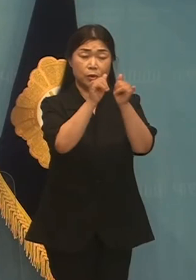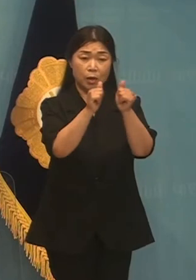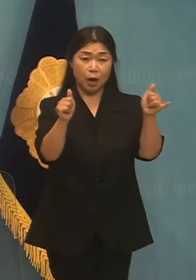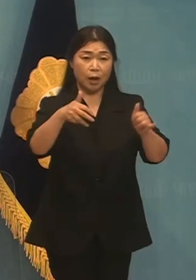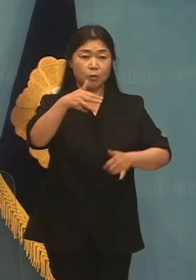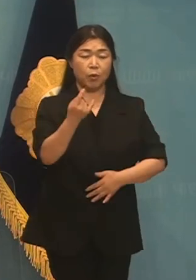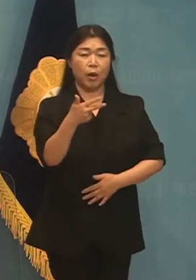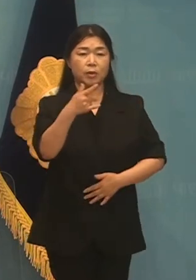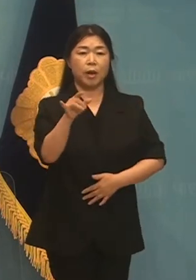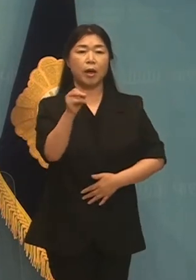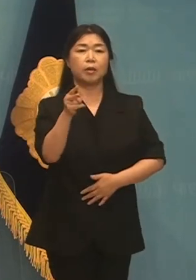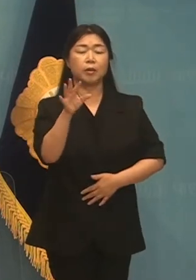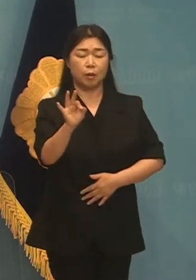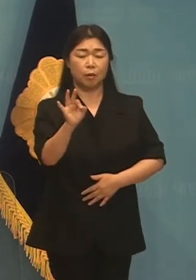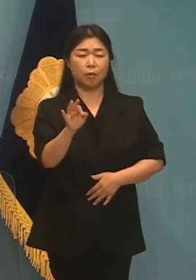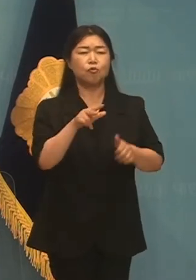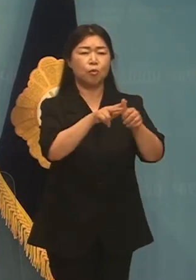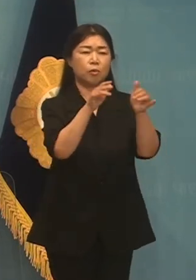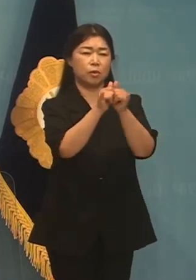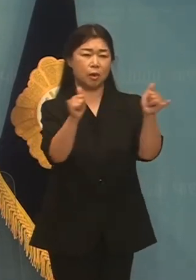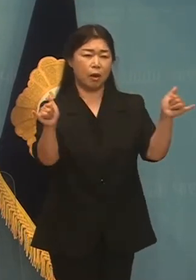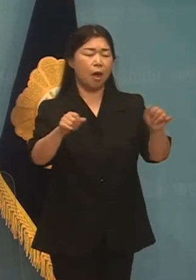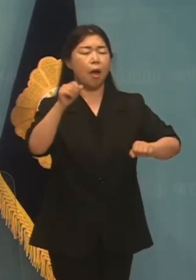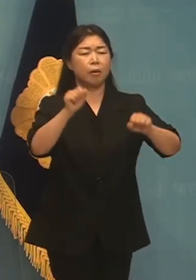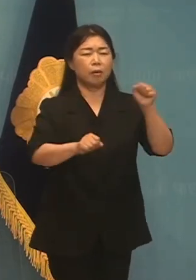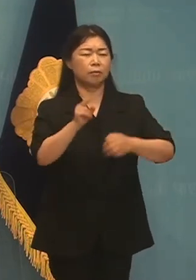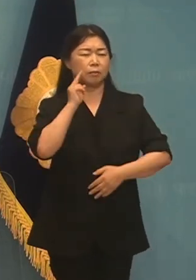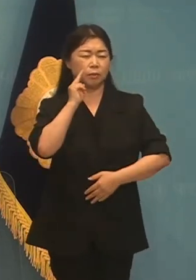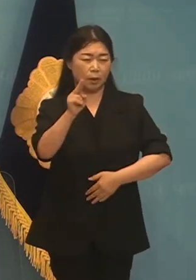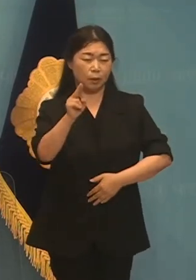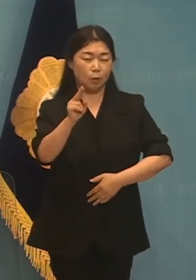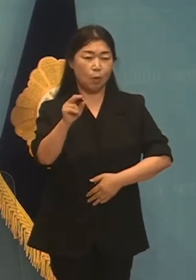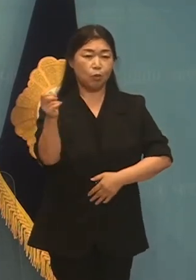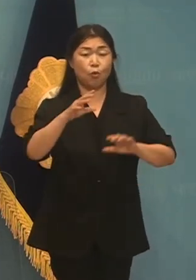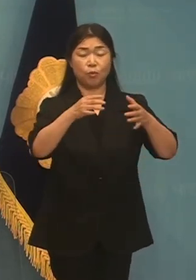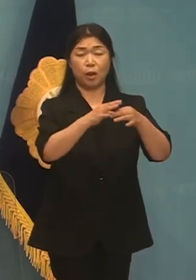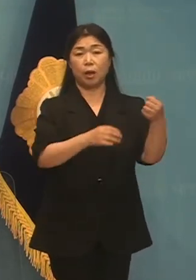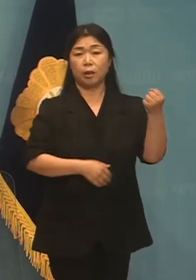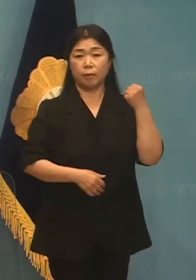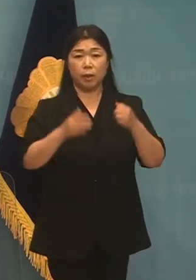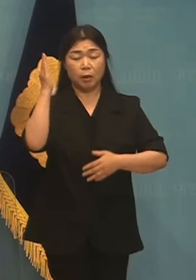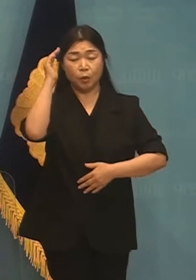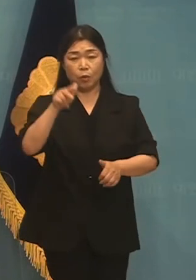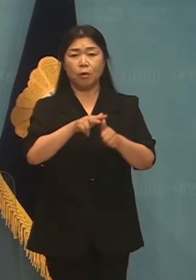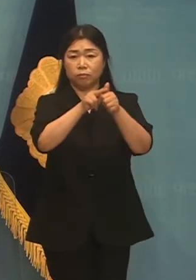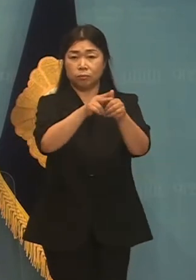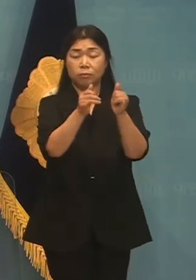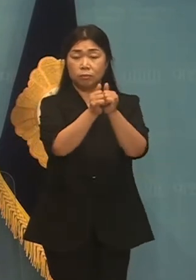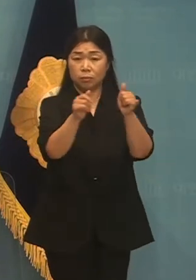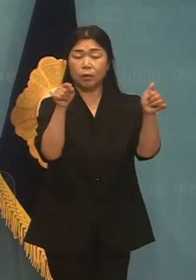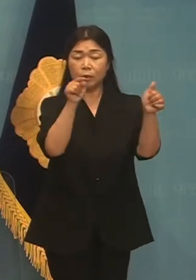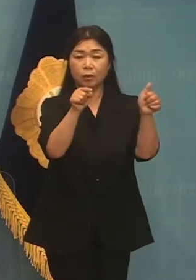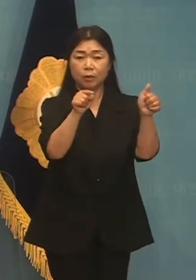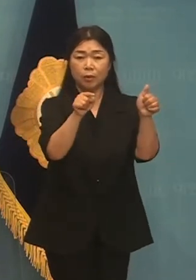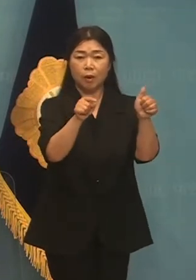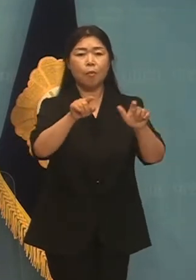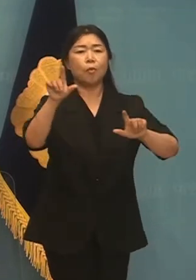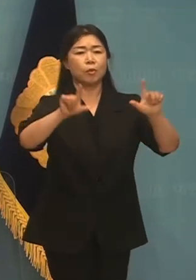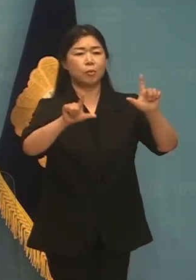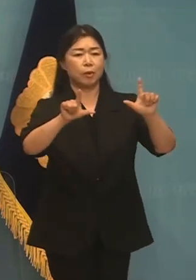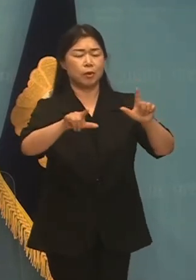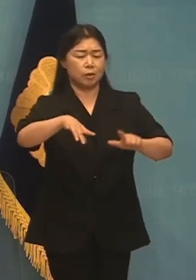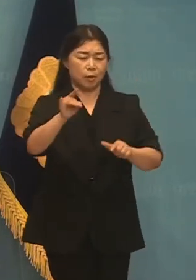최재형 예비 후보의 기행이 갈수록 심해지며 국민의힘 대선 경선 항해가